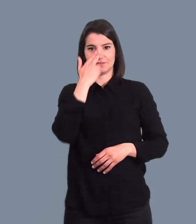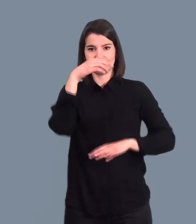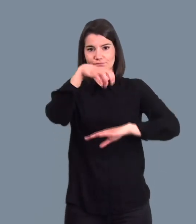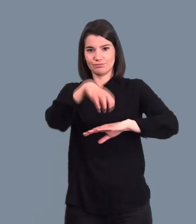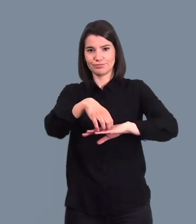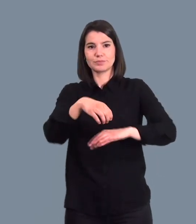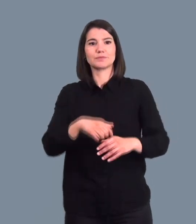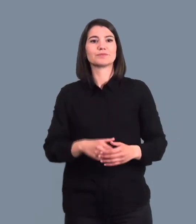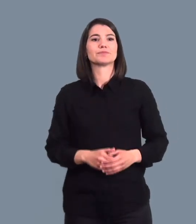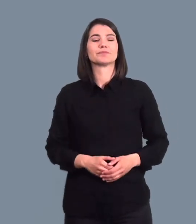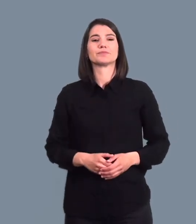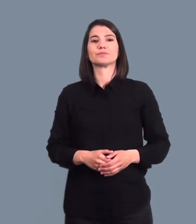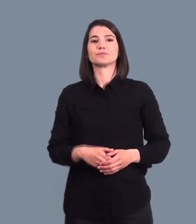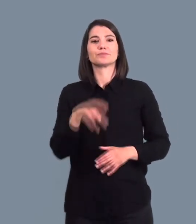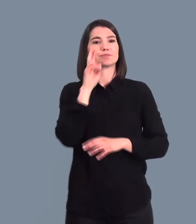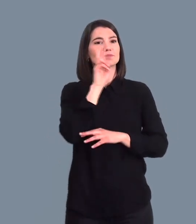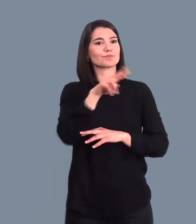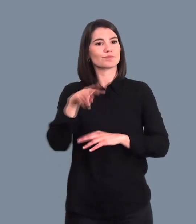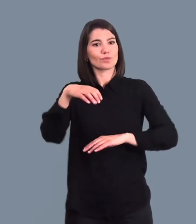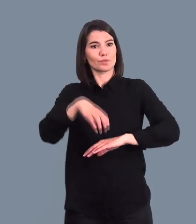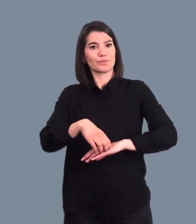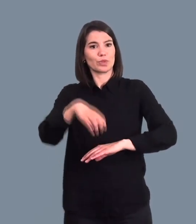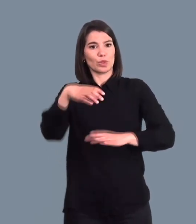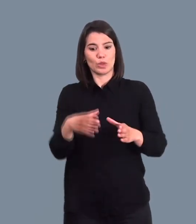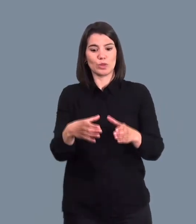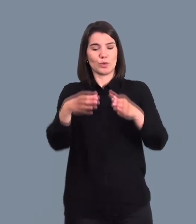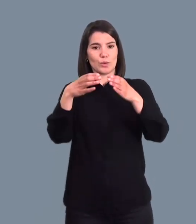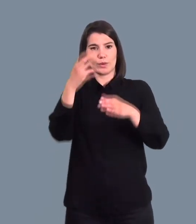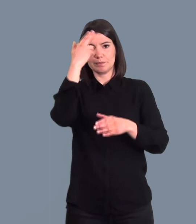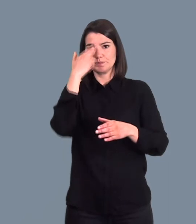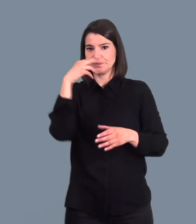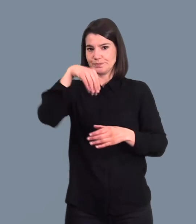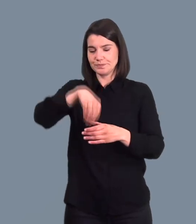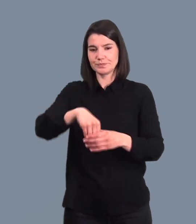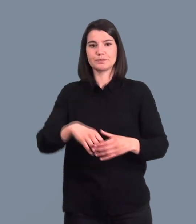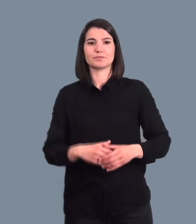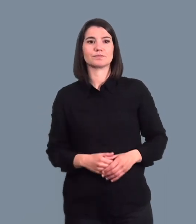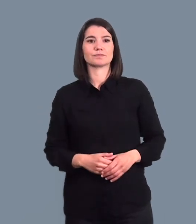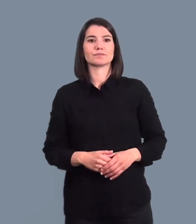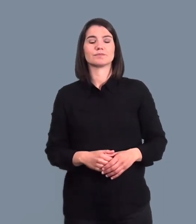Castelo de Leiria, Núcleo Museológico da Torre de Menagem do Castelo de Leiria.